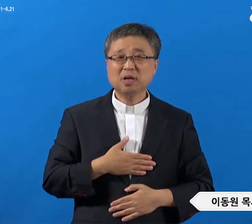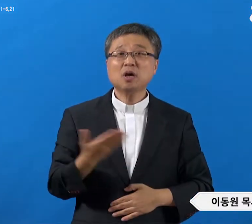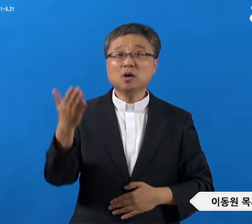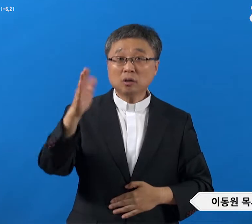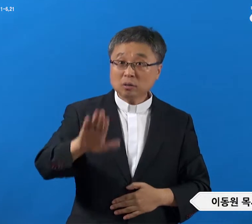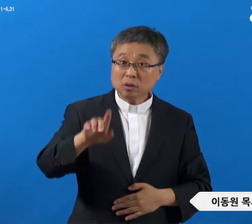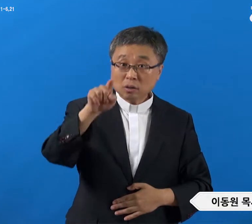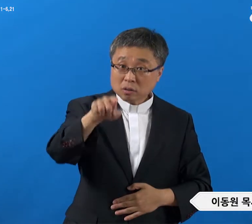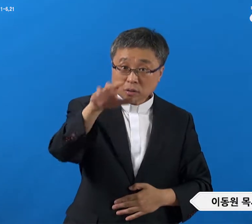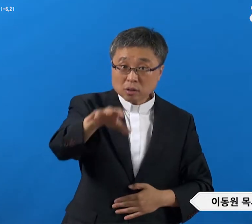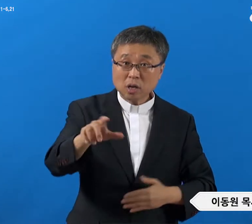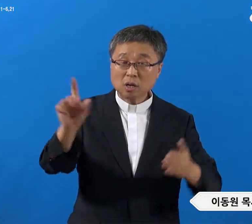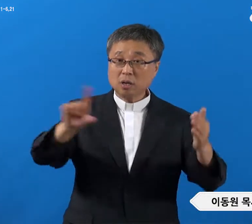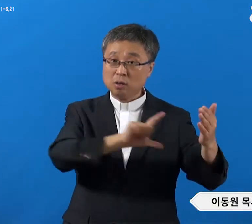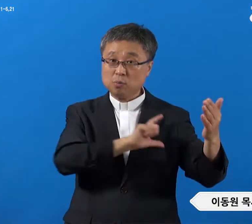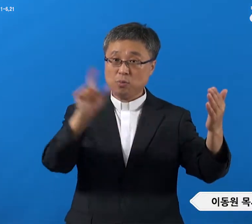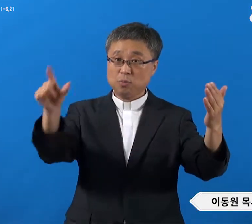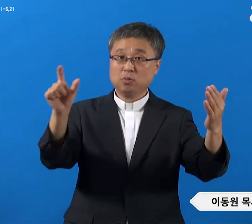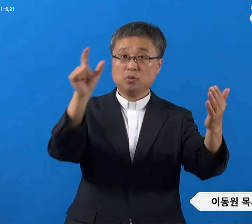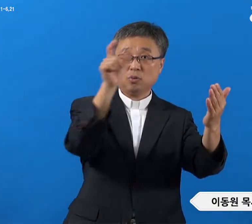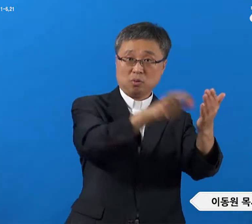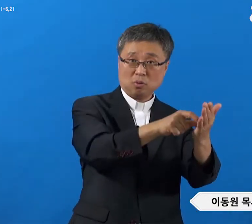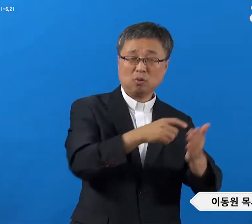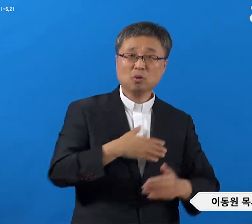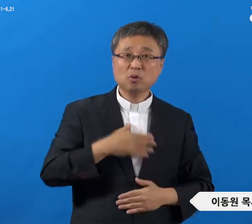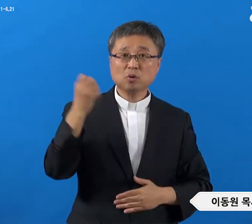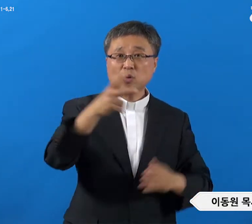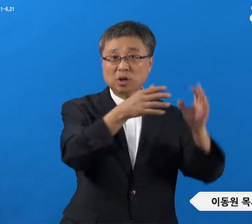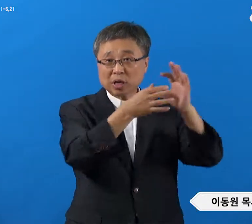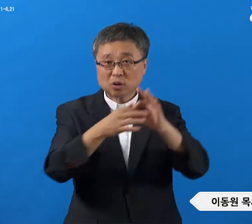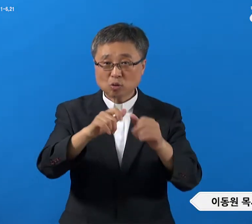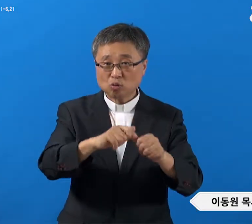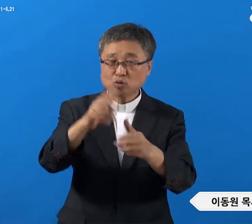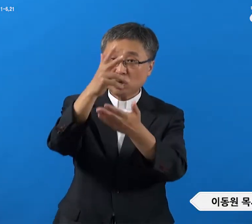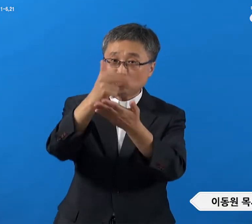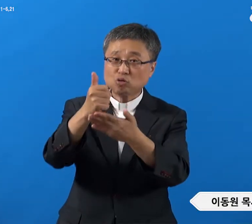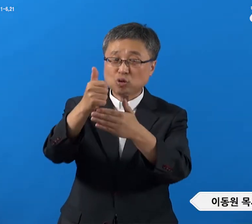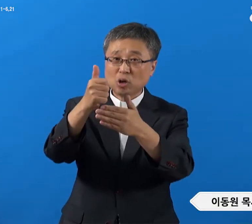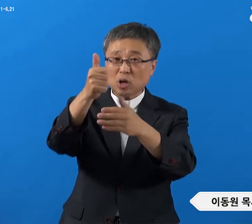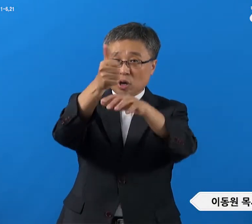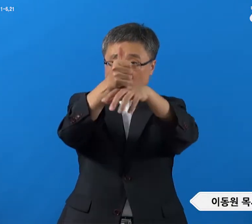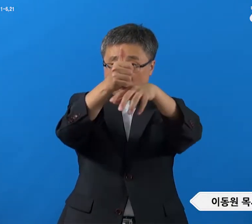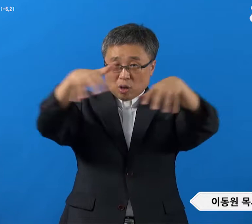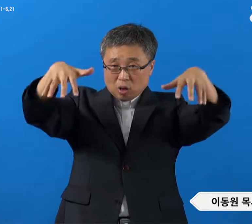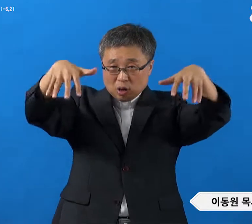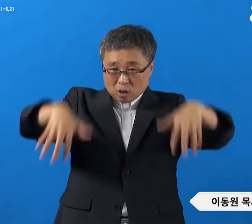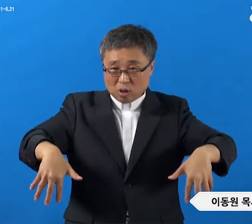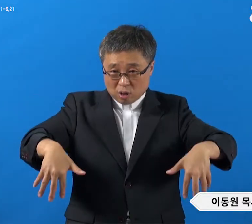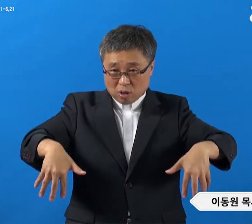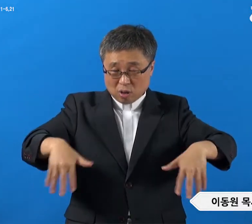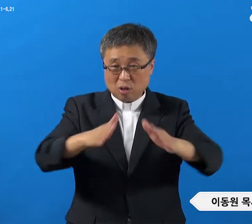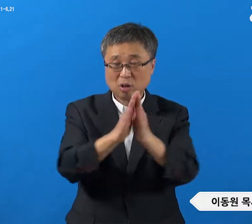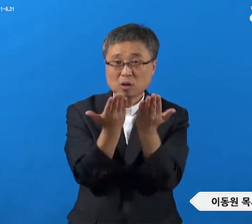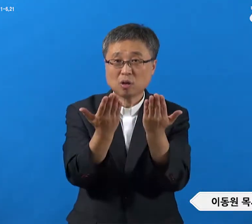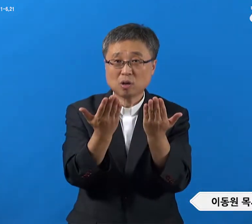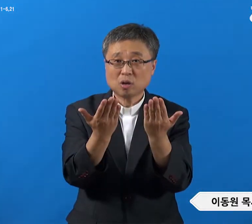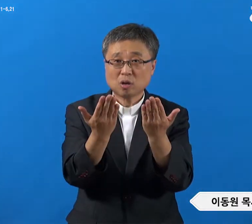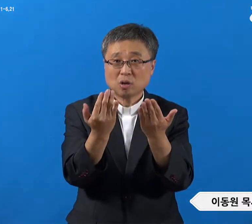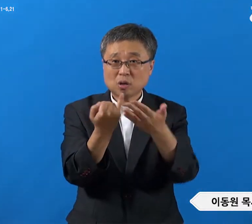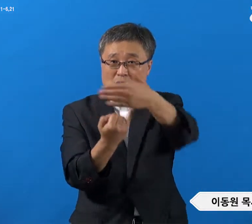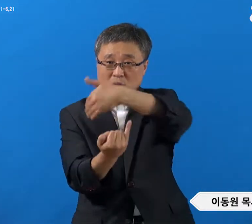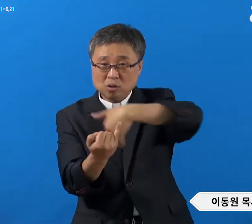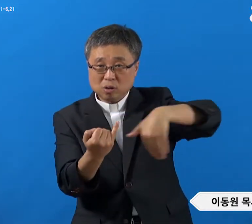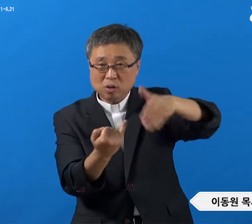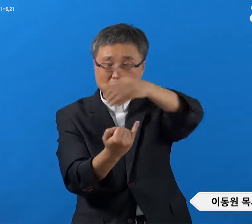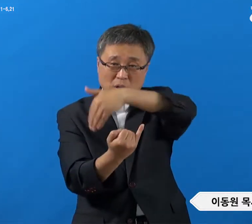그러나 거기에 들어갔습니다. 그리고 이어지는 구세주의 족보에는 처녀의 몸으로 잉태한 마리아가